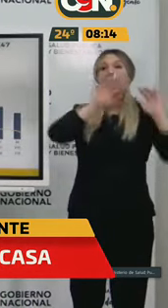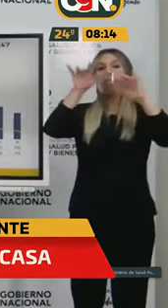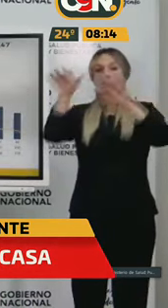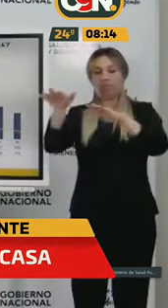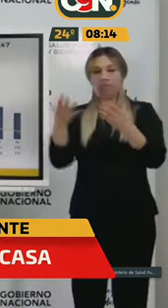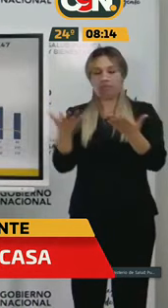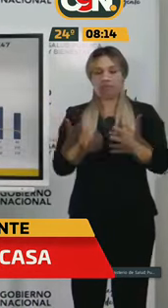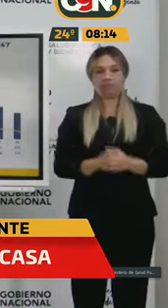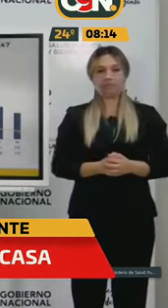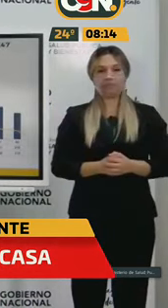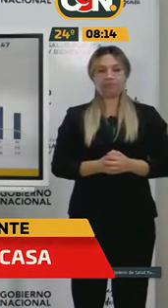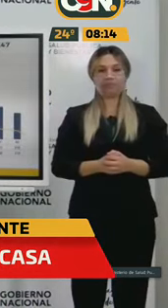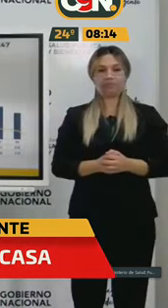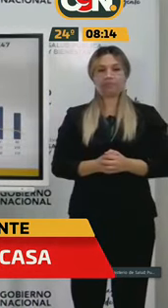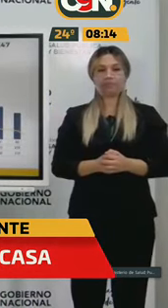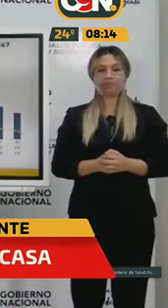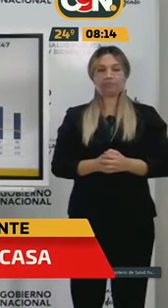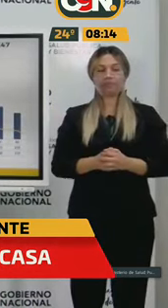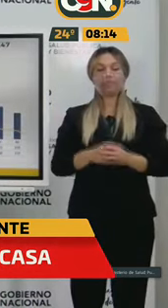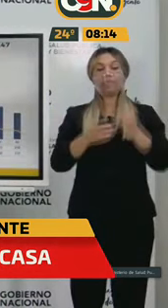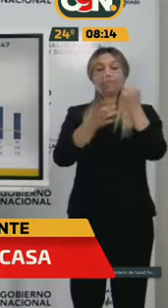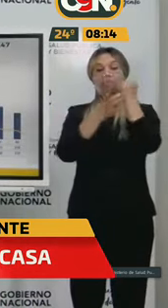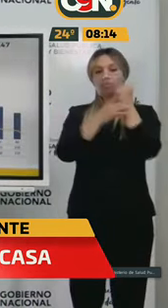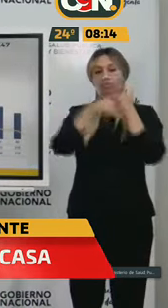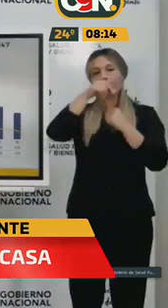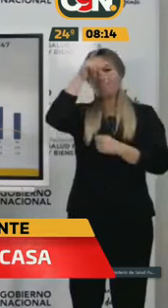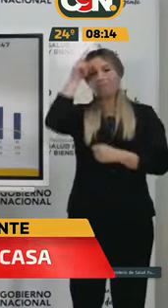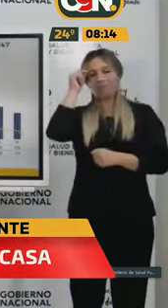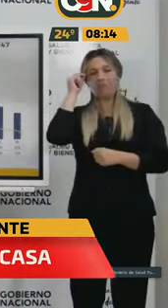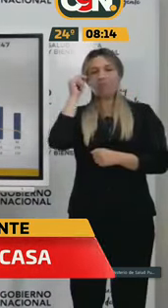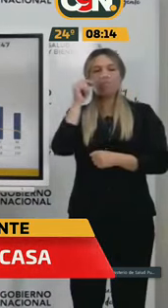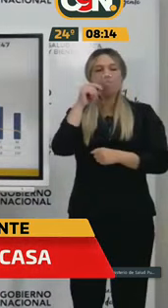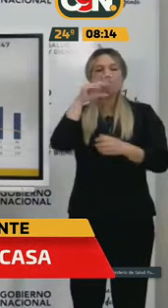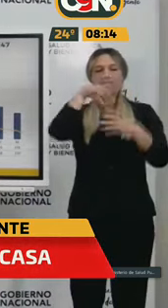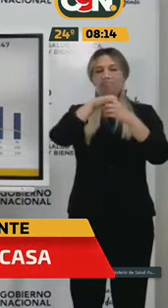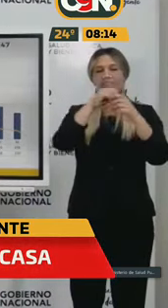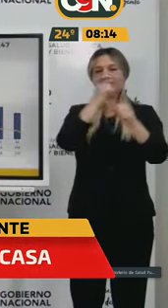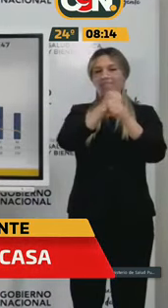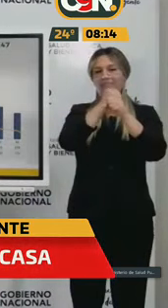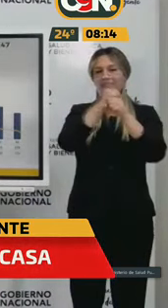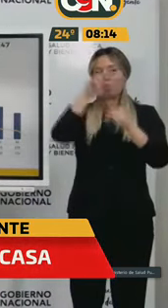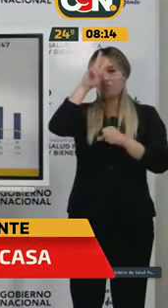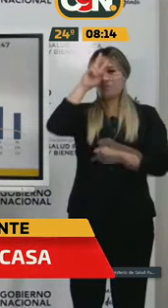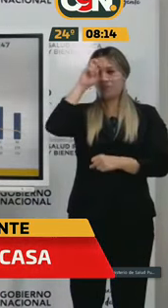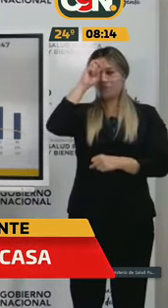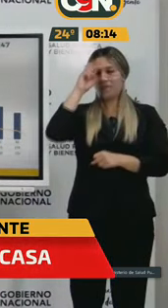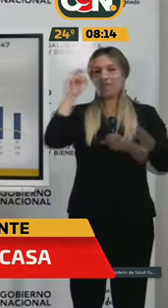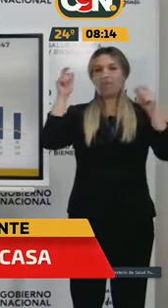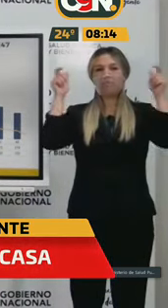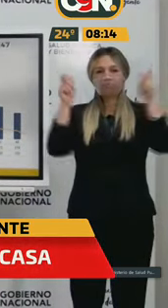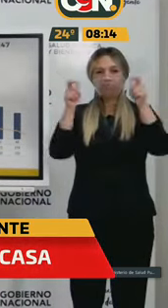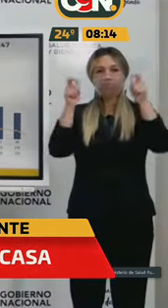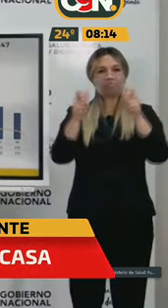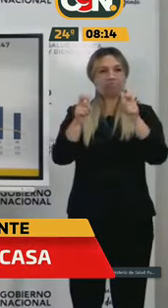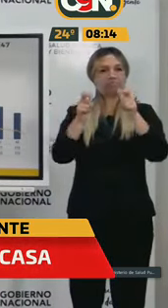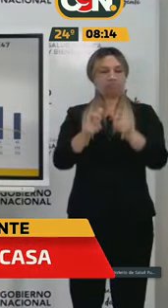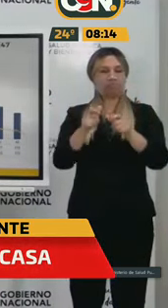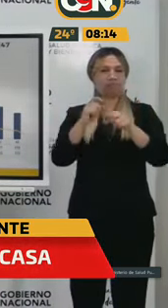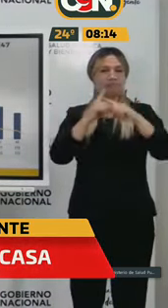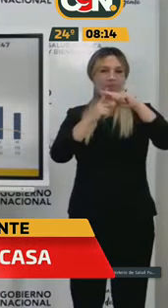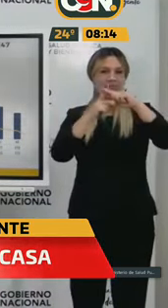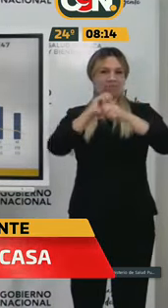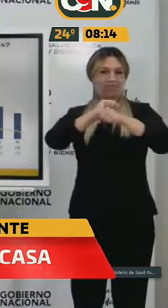Bueno, en lo que hace al personal de blanco, el descenso continúa. Han descendido tanto los casos notificados como los